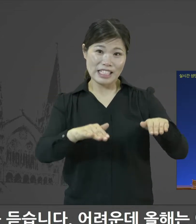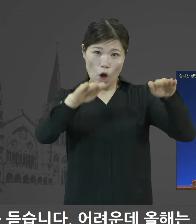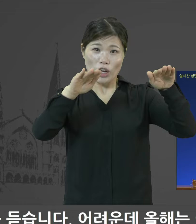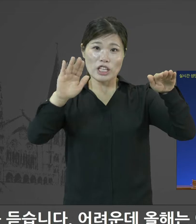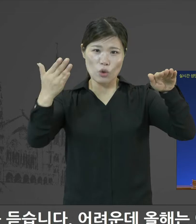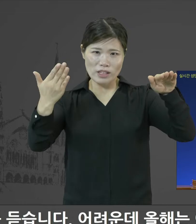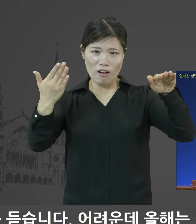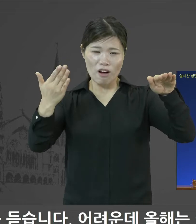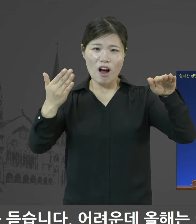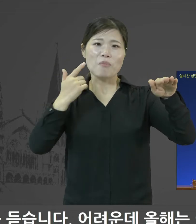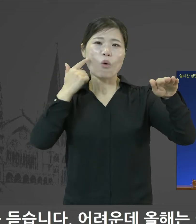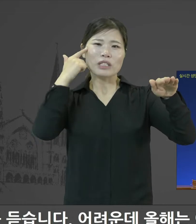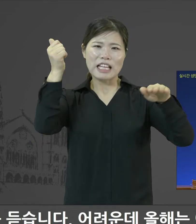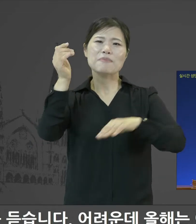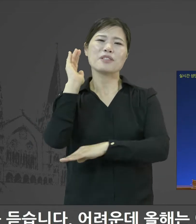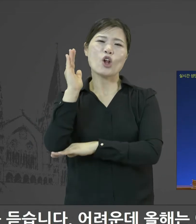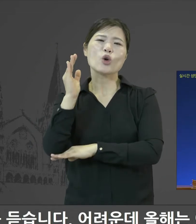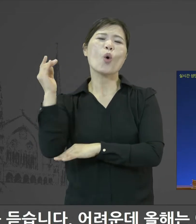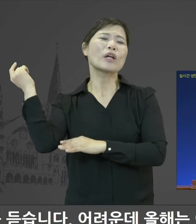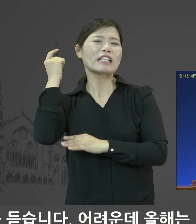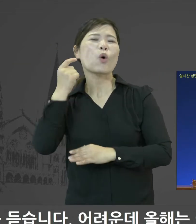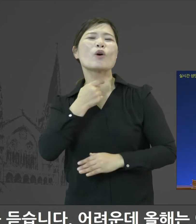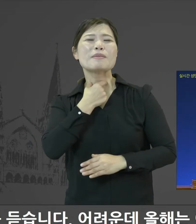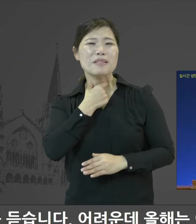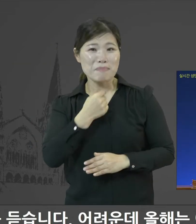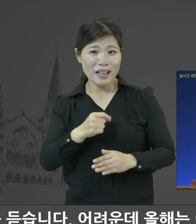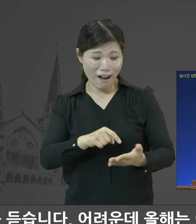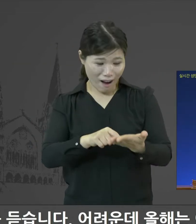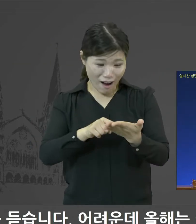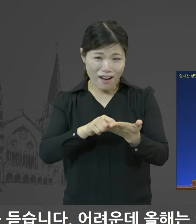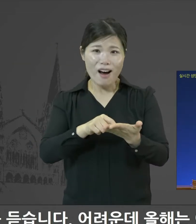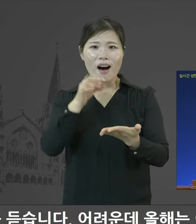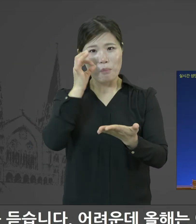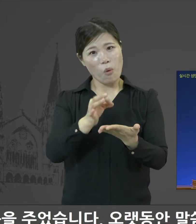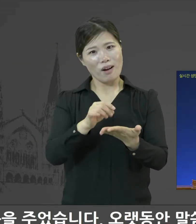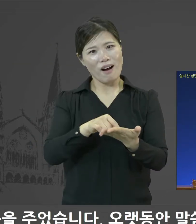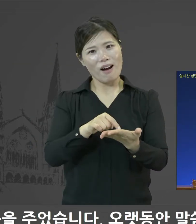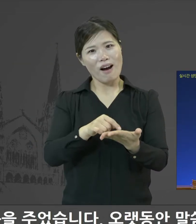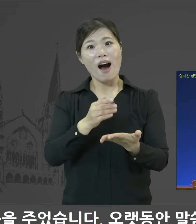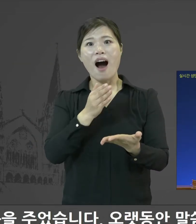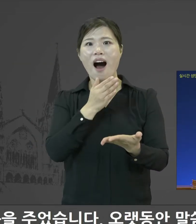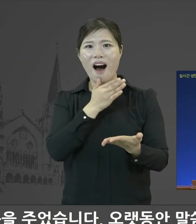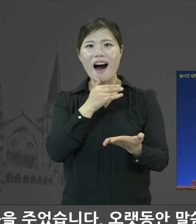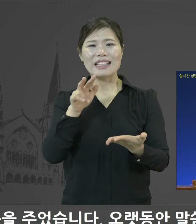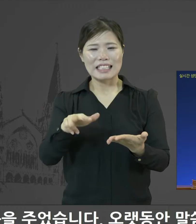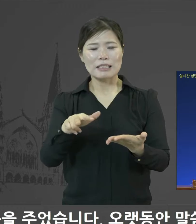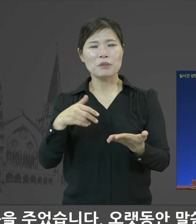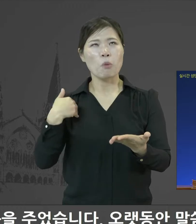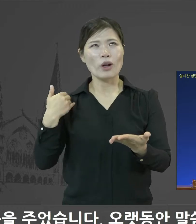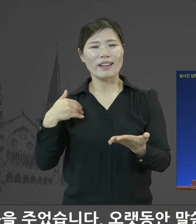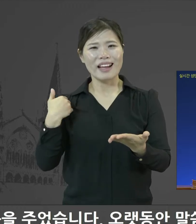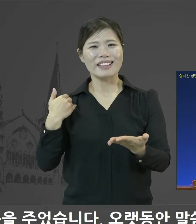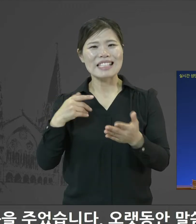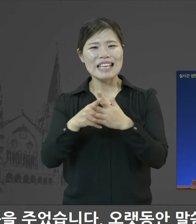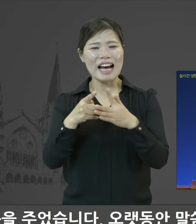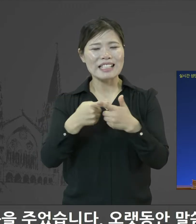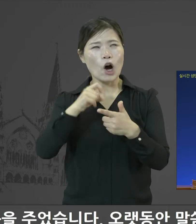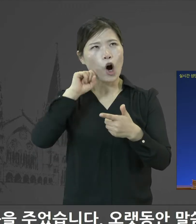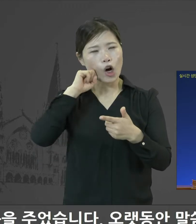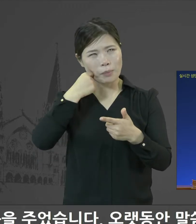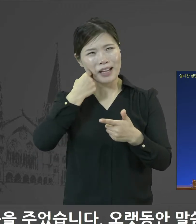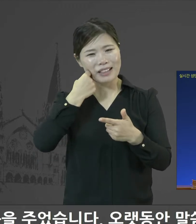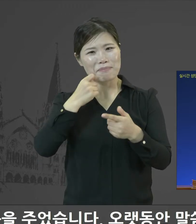설교 듣고 싶습니다, 이런 얘기가 적혀 있는 걸 보니까 지금 못 알아듣겠다는 게 매년 같이